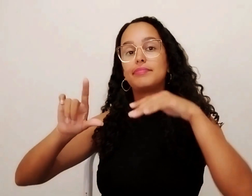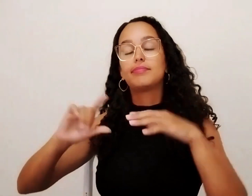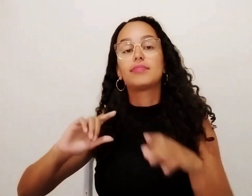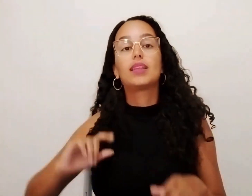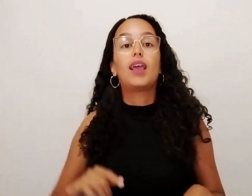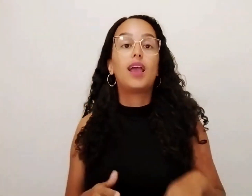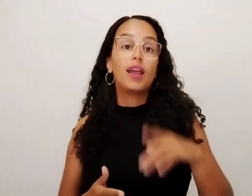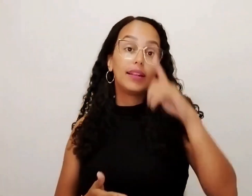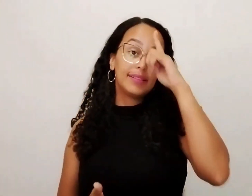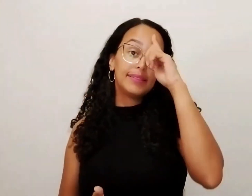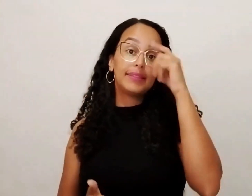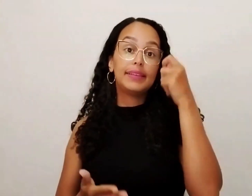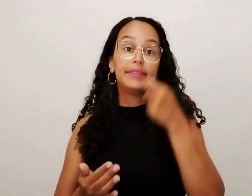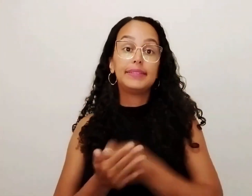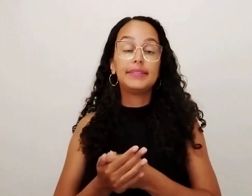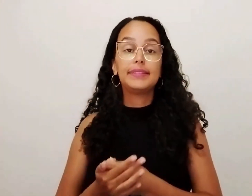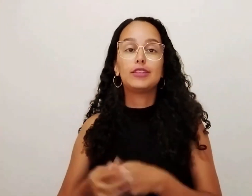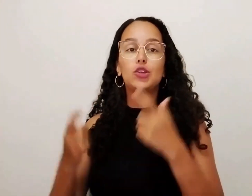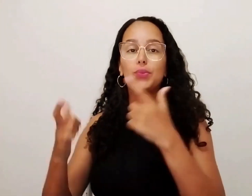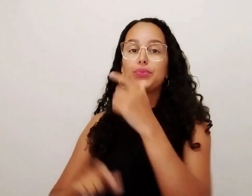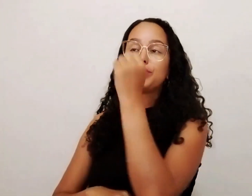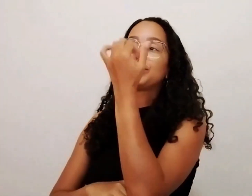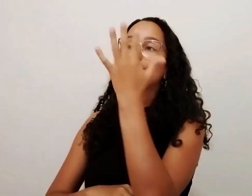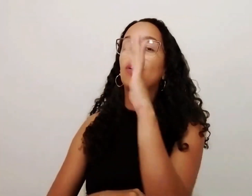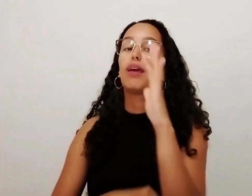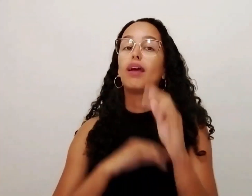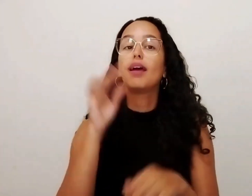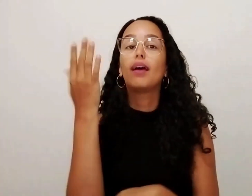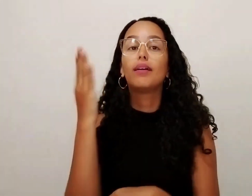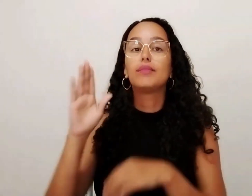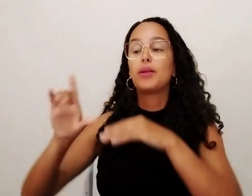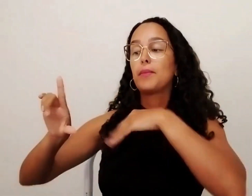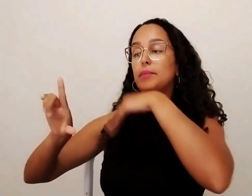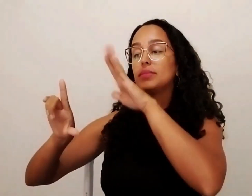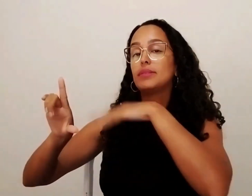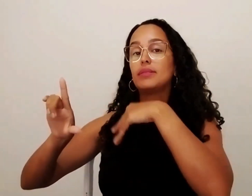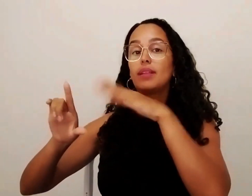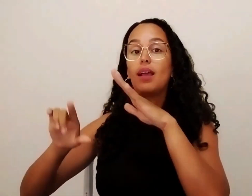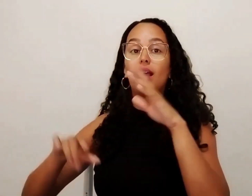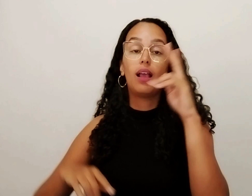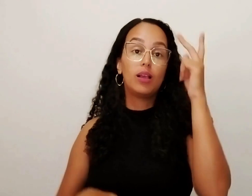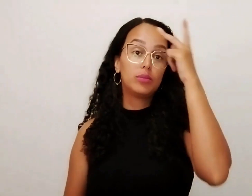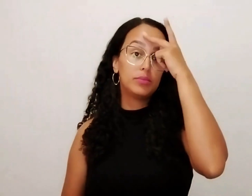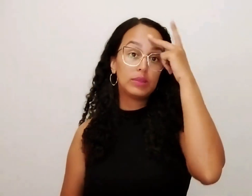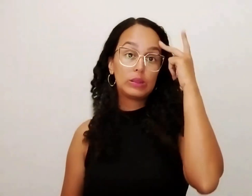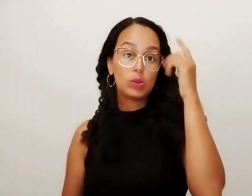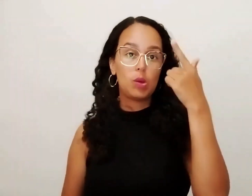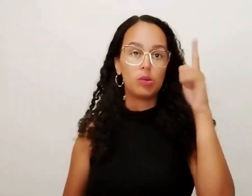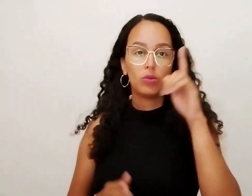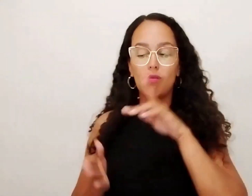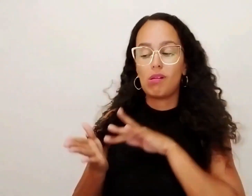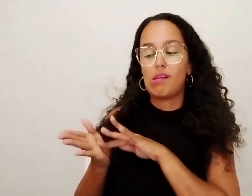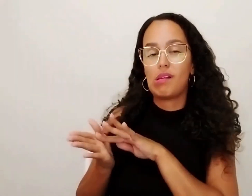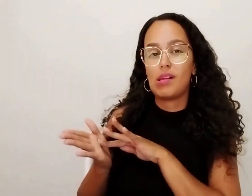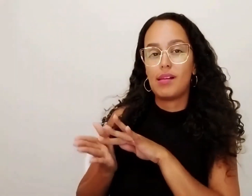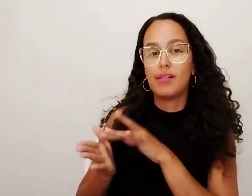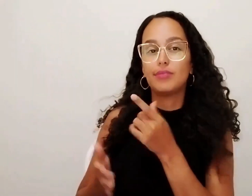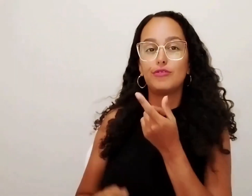dinheiro. Quando volta para casa, descobre que já há muitos pintores indo para a Europa.